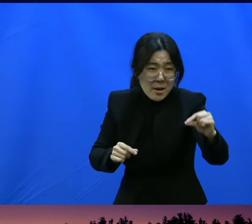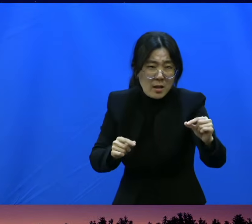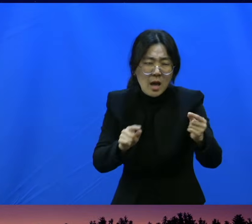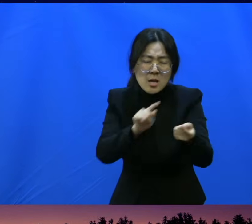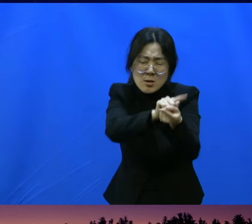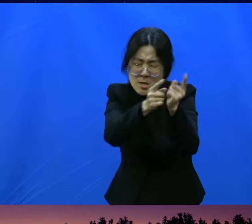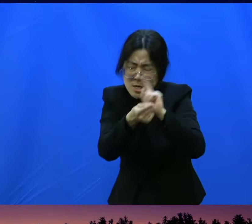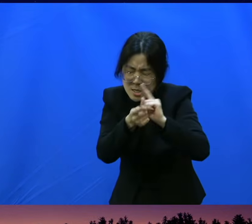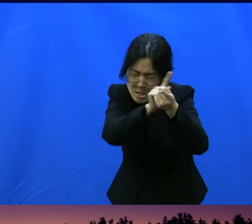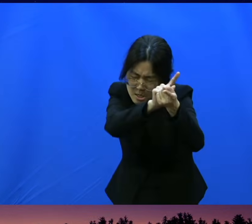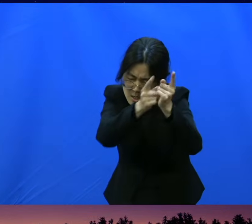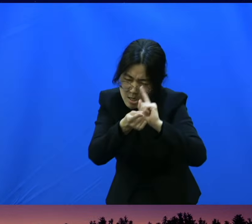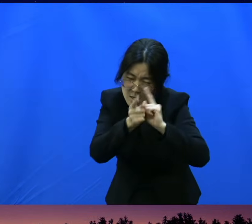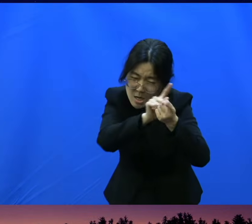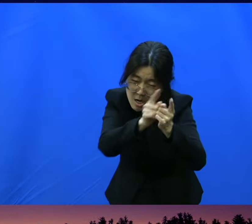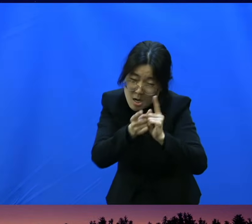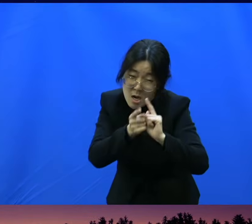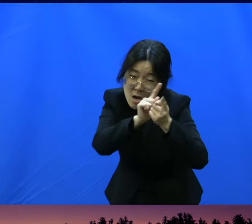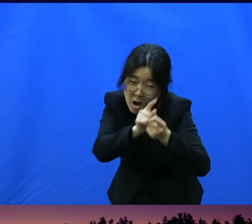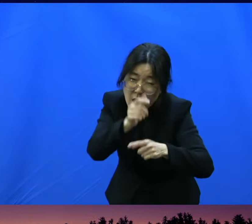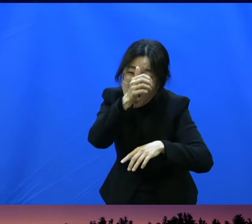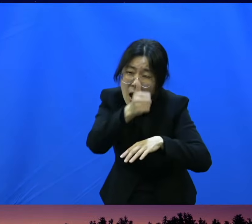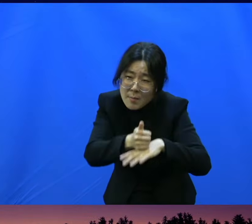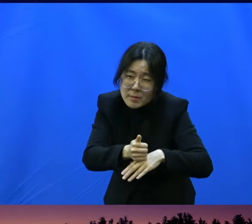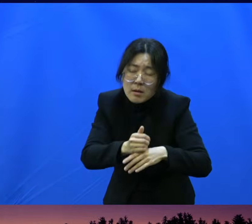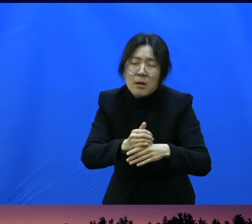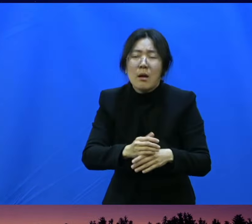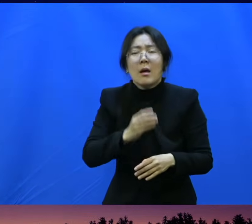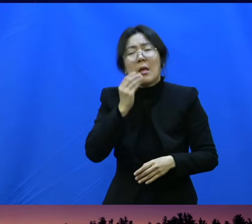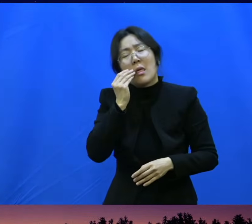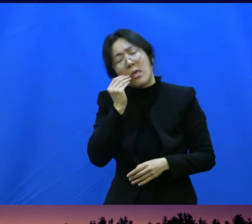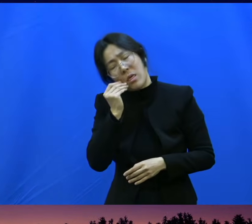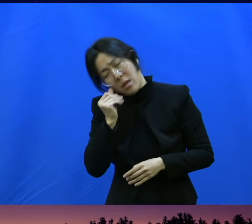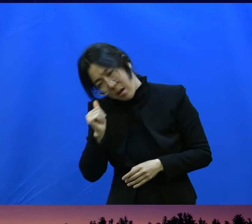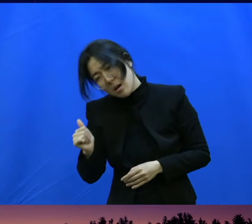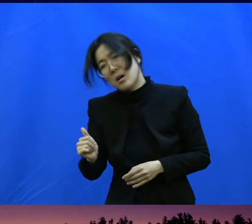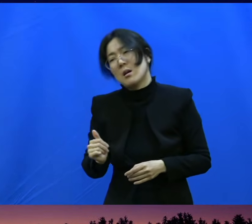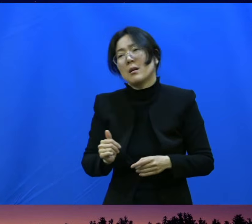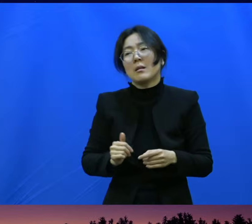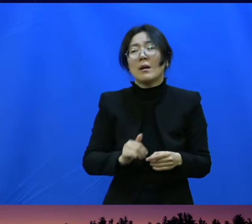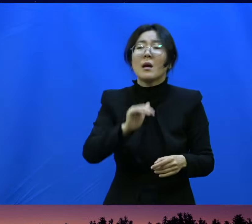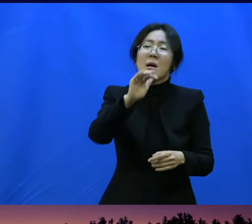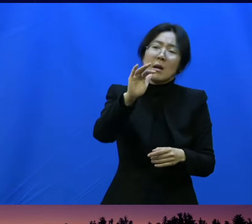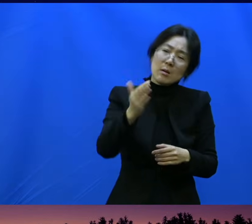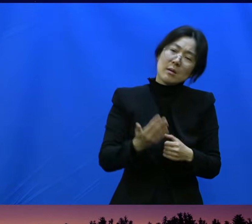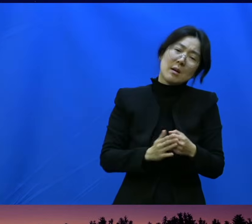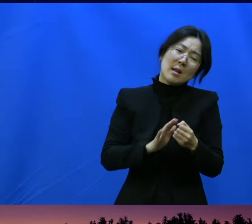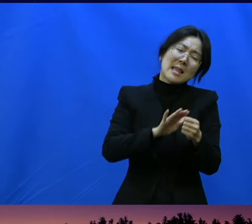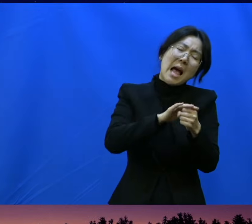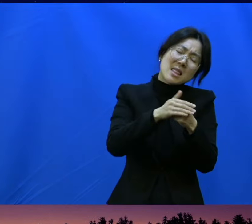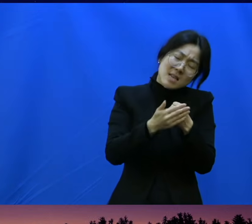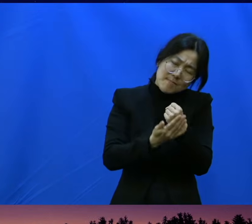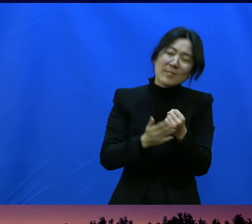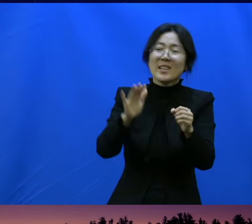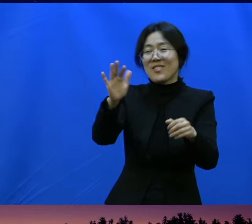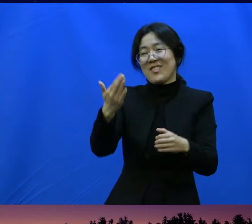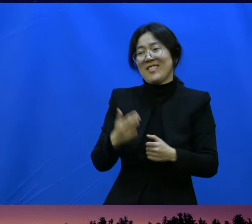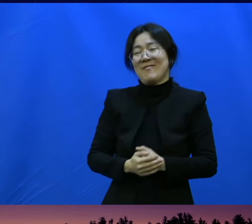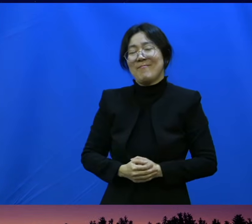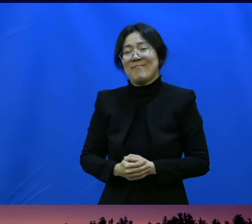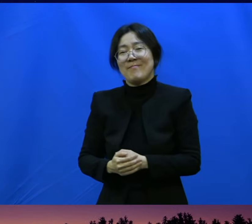여러분, 다윗이 낮아질 대로 낮아졌습니다. 사람은 언제 봅니까? 낮아졌을 때요. 성공의 순간은 배우지 못해요.